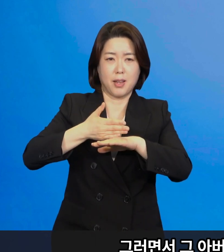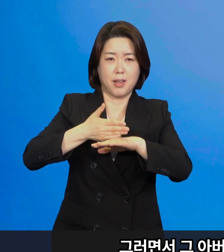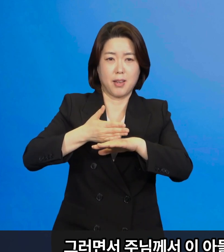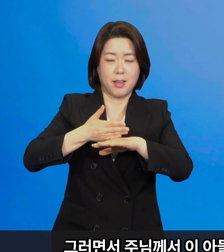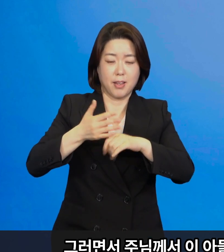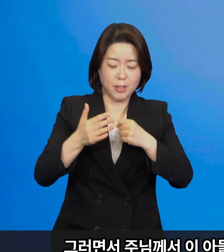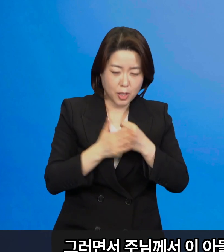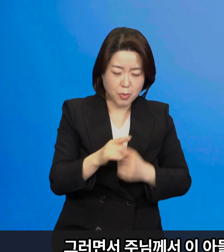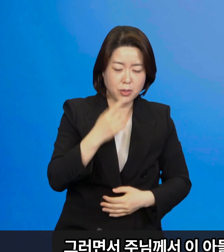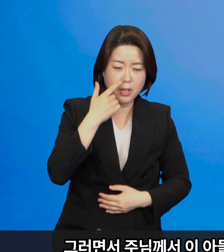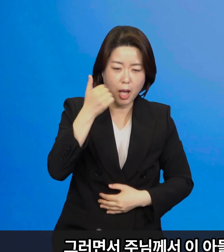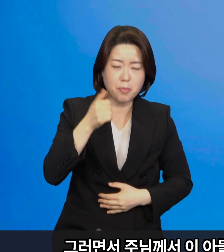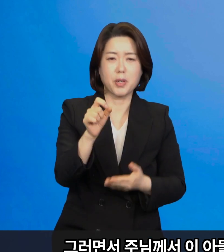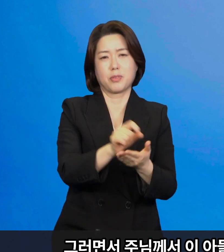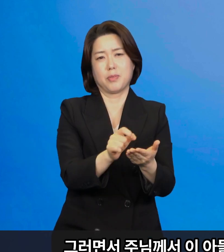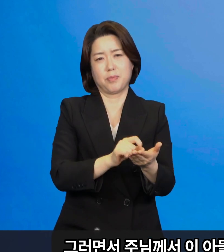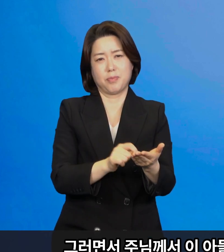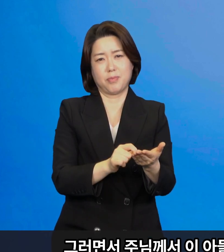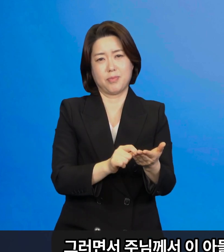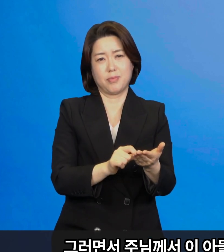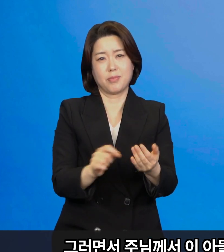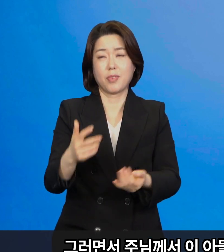거예요. 그러면서 주님께서 이